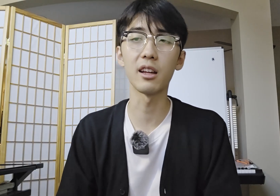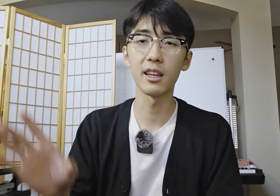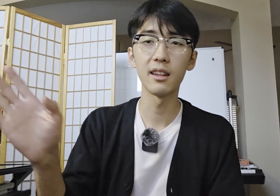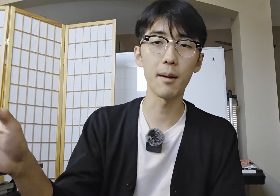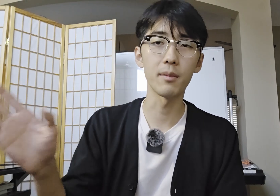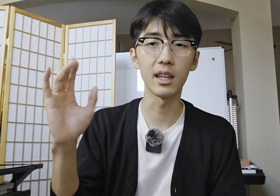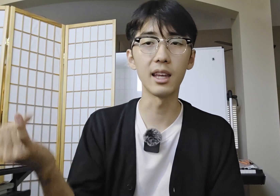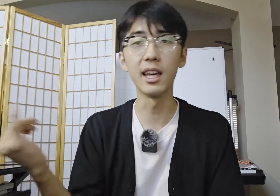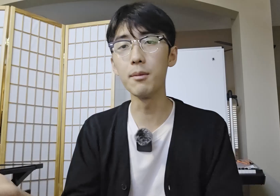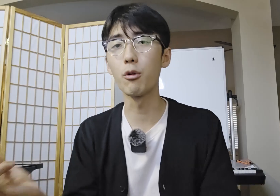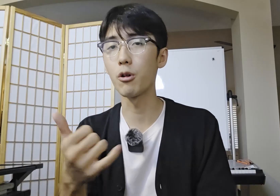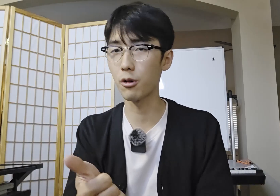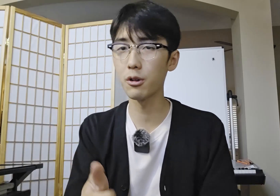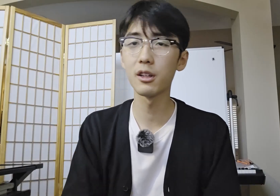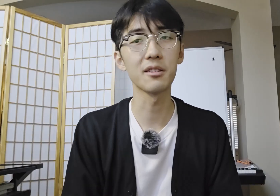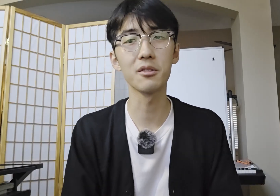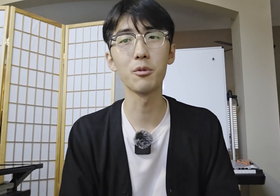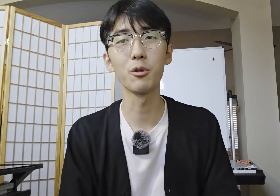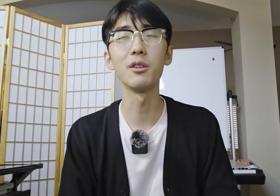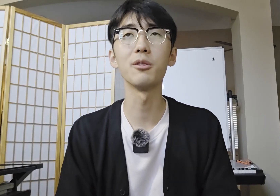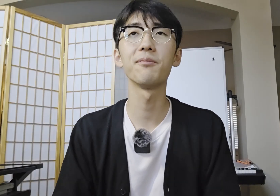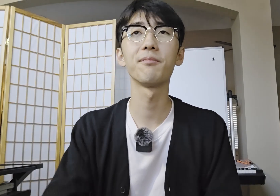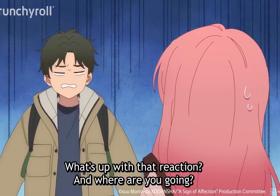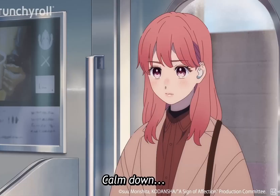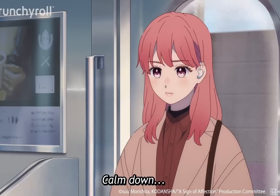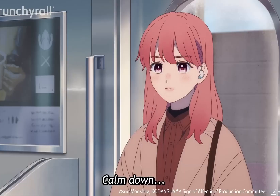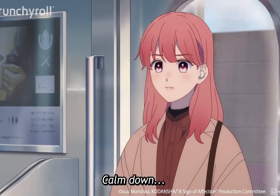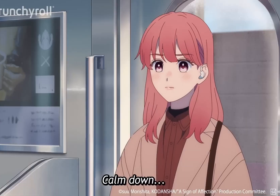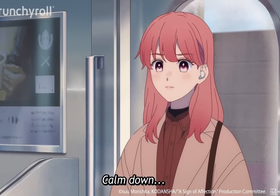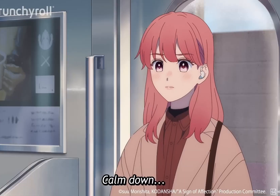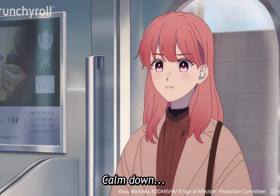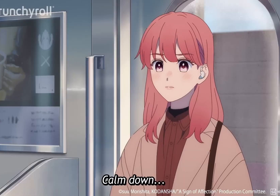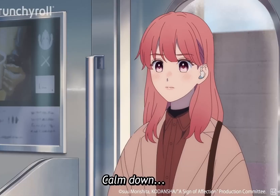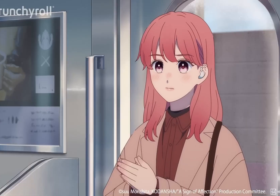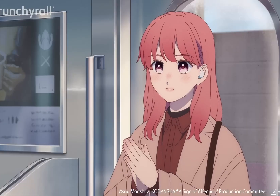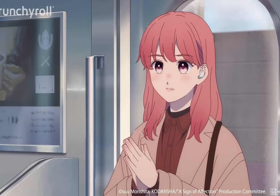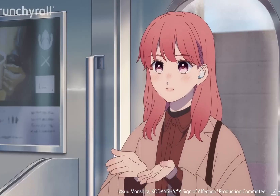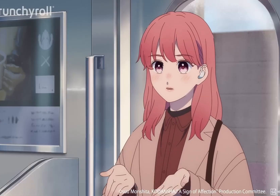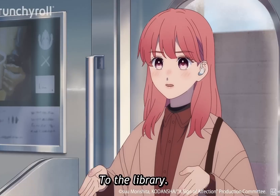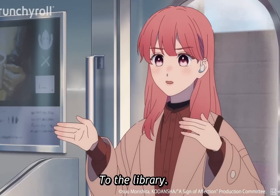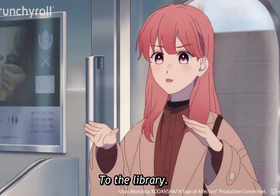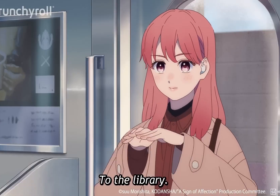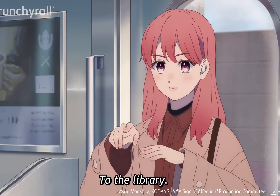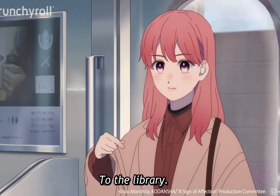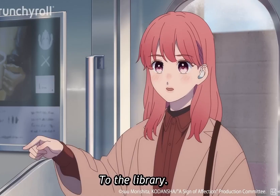like that, him or her, that's also one way to do it. 落ち着こう。図書館行くの。